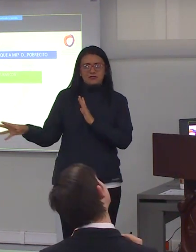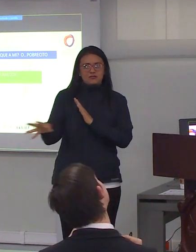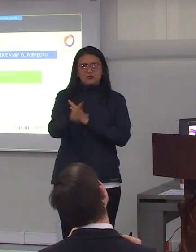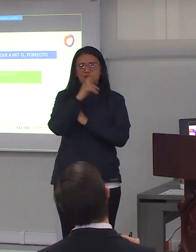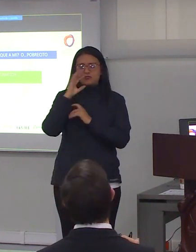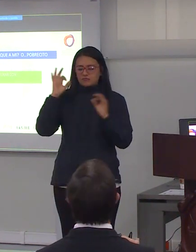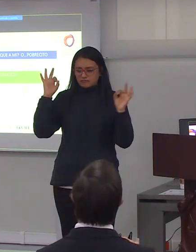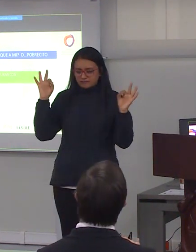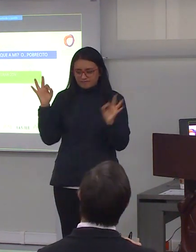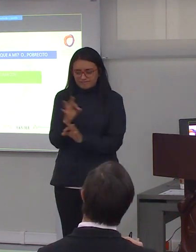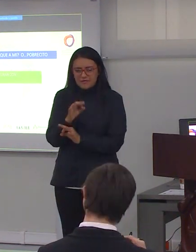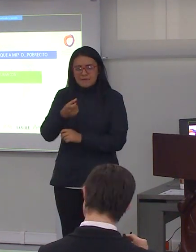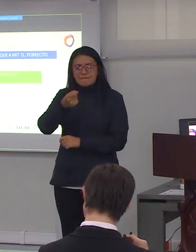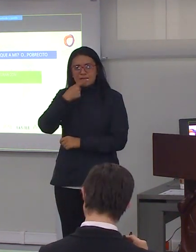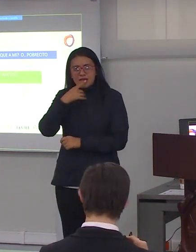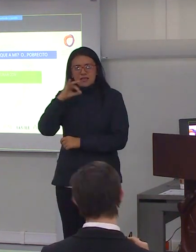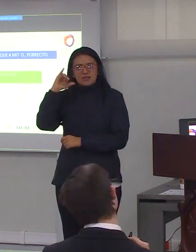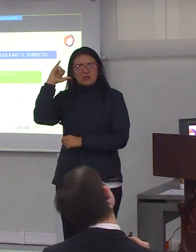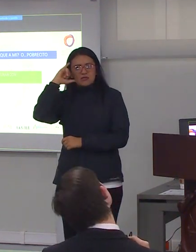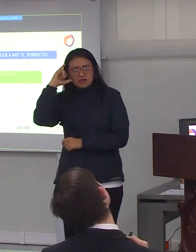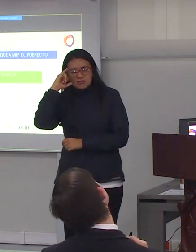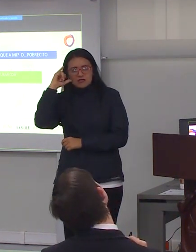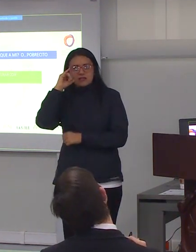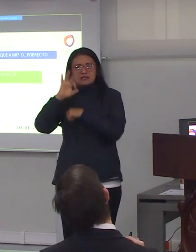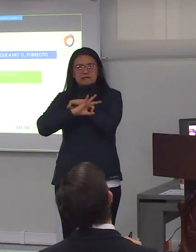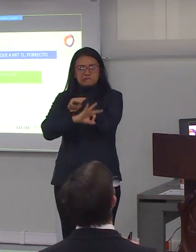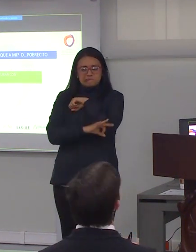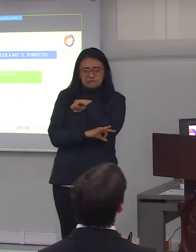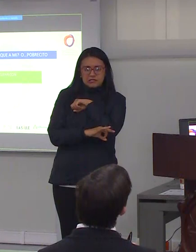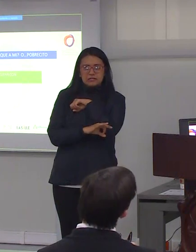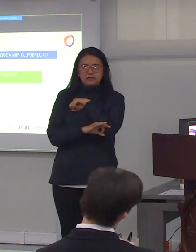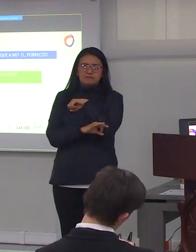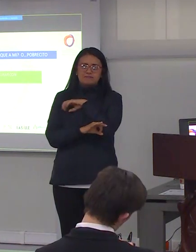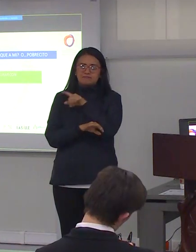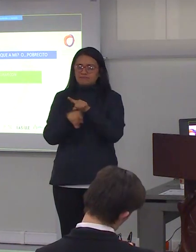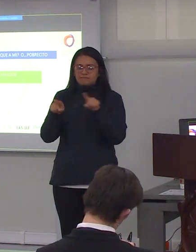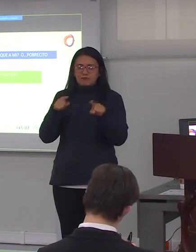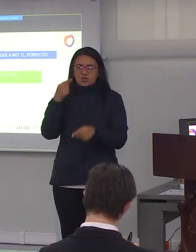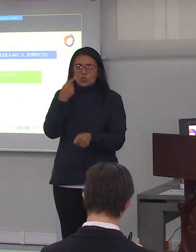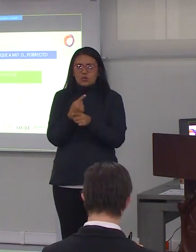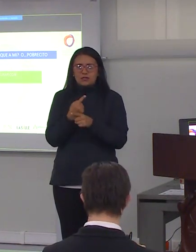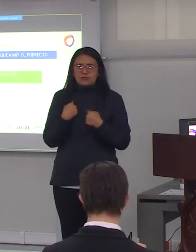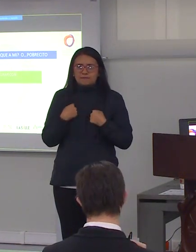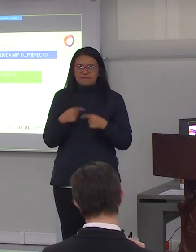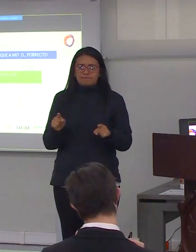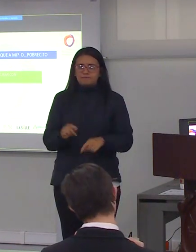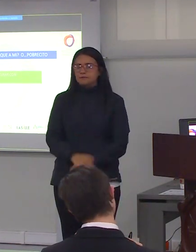todo el enfoque médico-psiquiátrico y toda la maquinaria que desafortunadamente no es tan efectivo